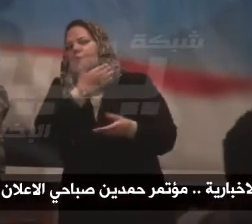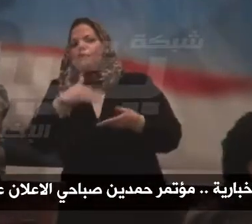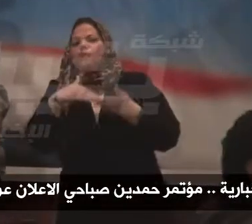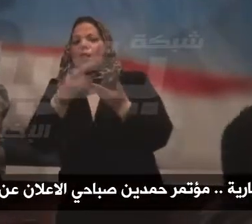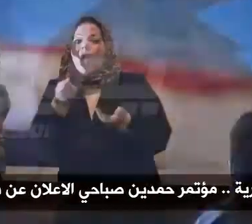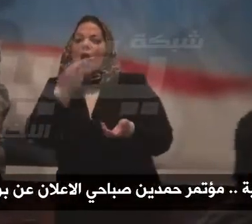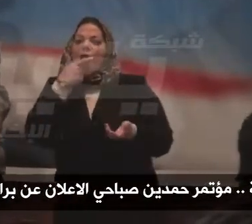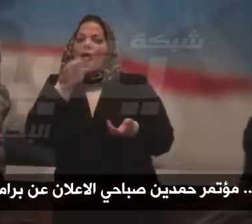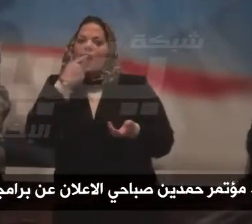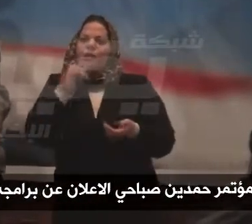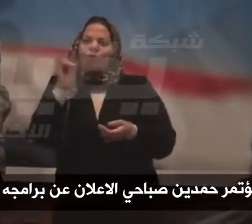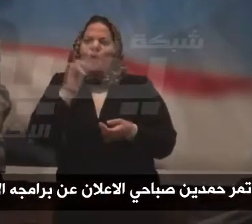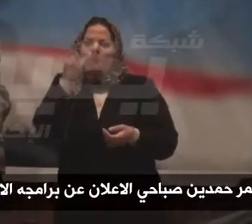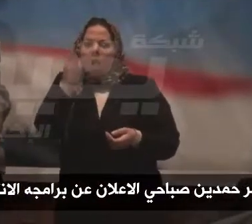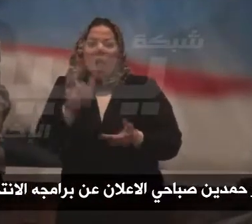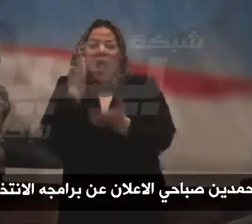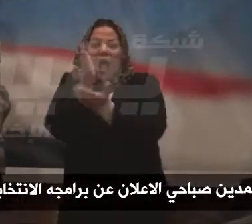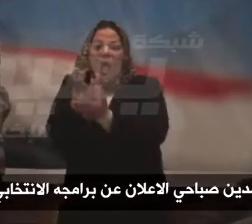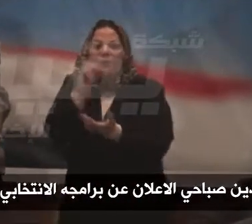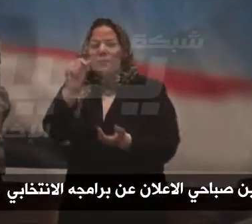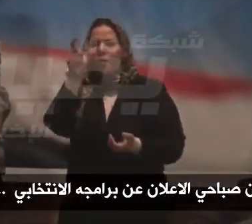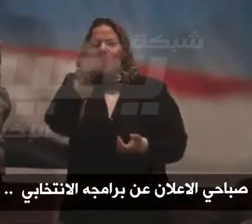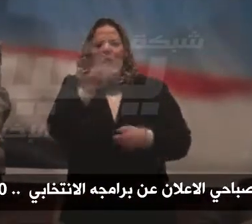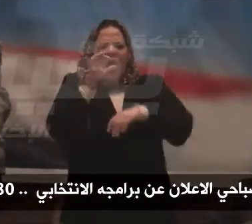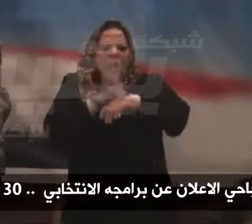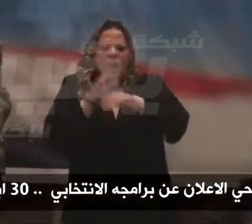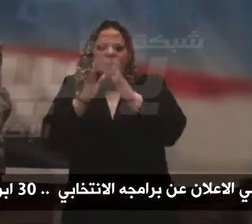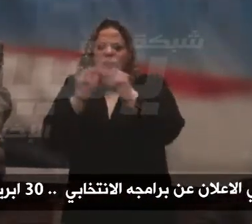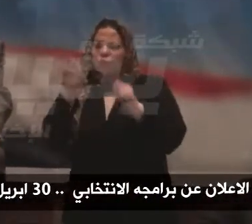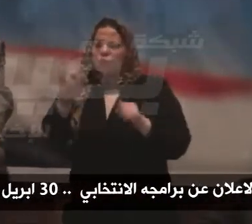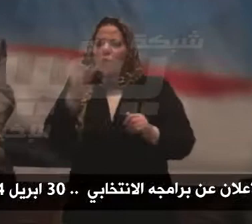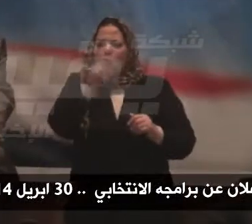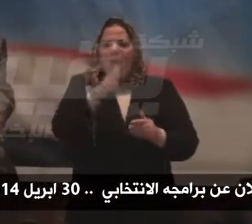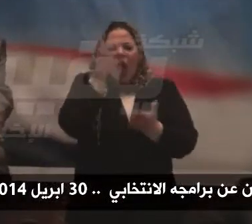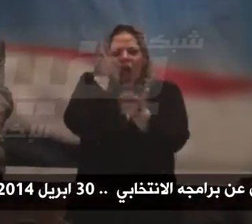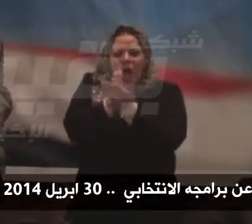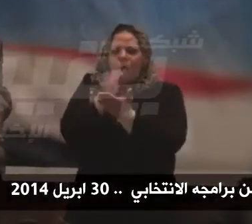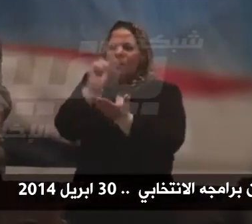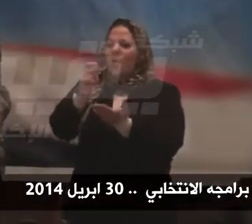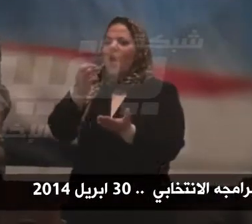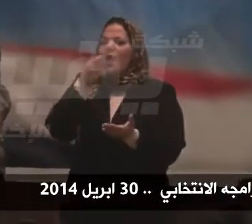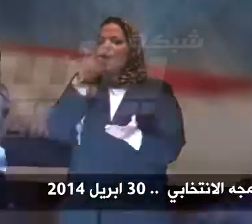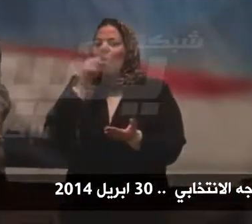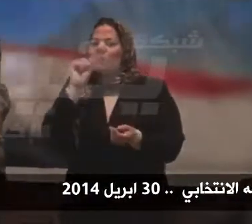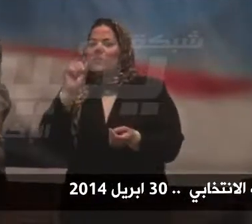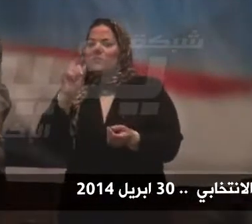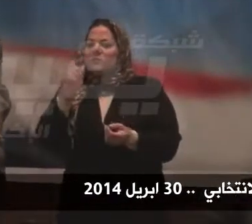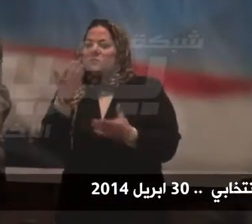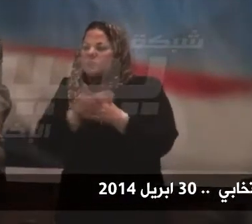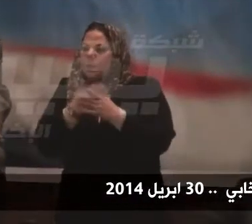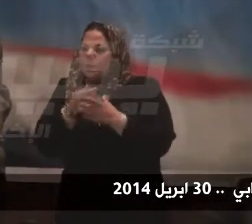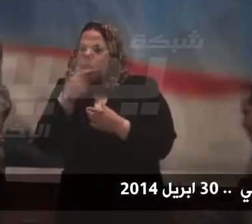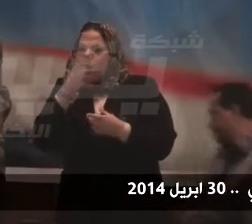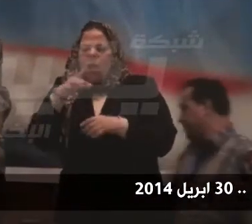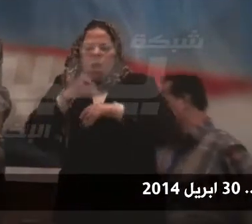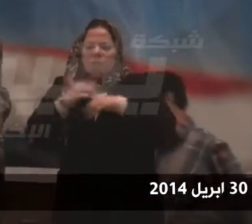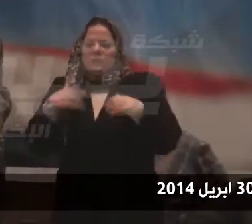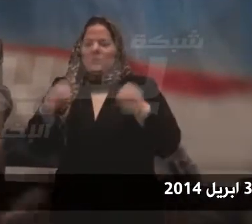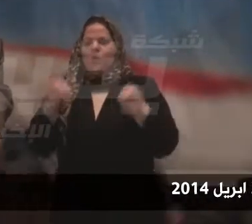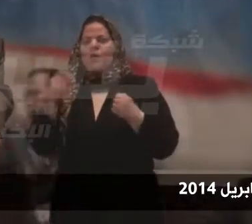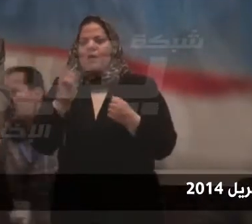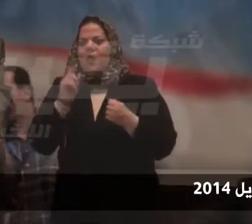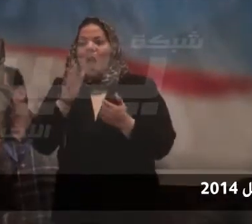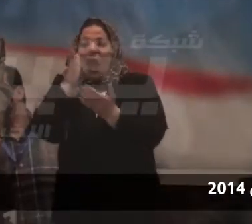العلاج، الحق في العلاج، هو حق سواسية كأسنان المشط. قد